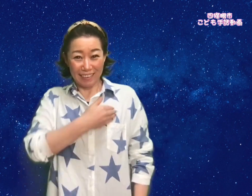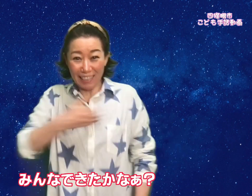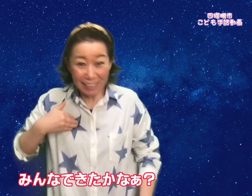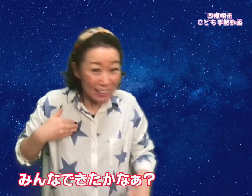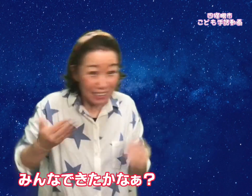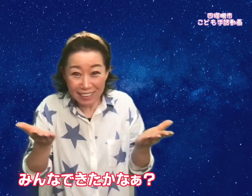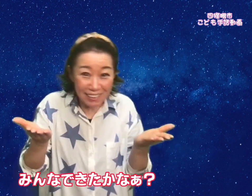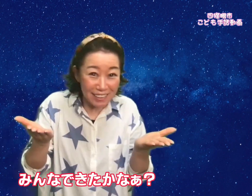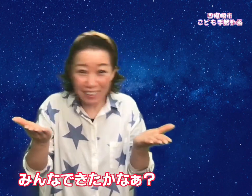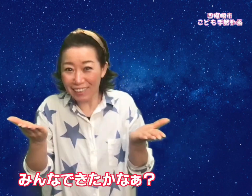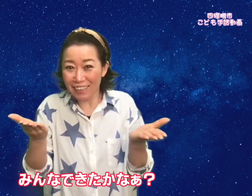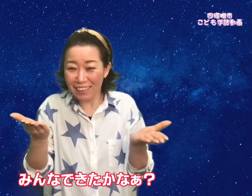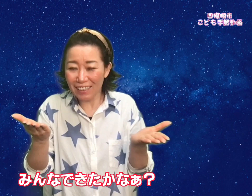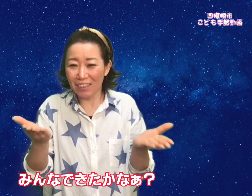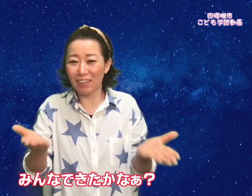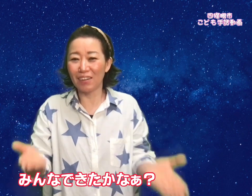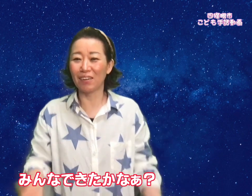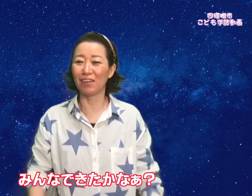みんなできたかな？